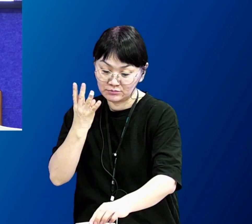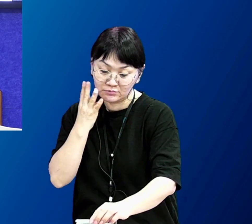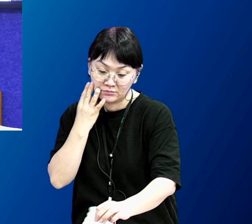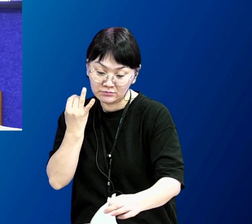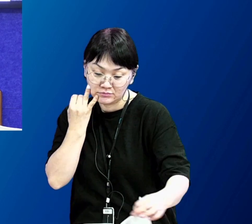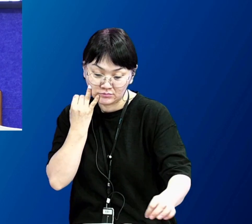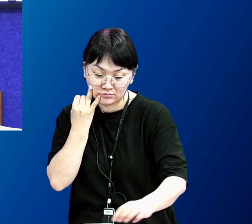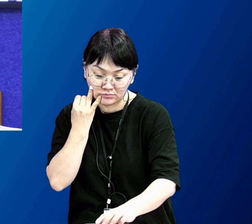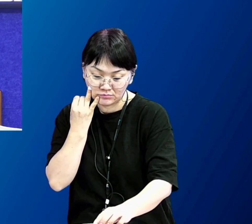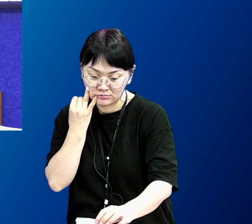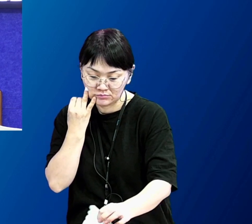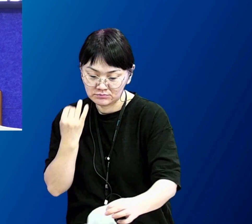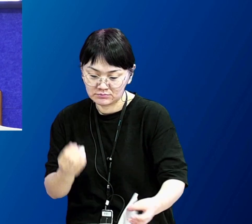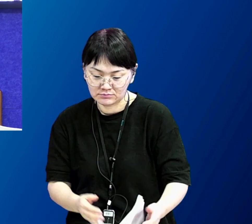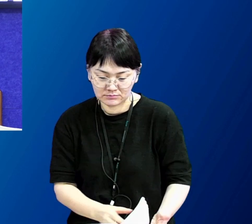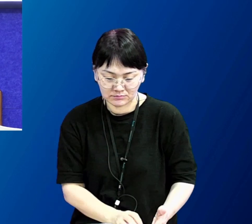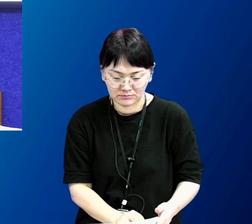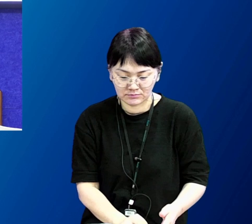Дуулал 97.